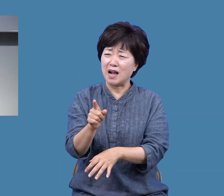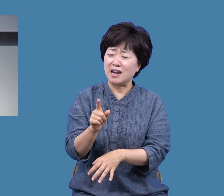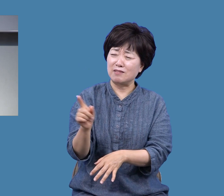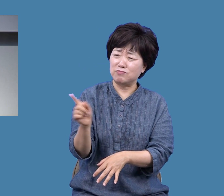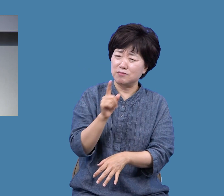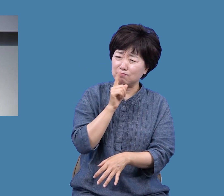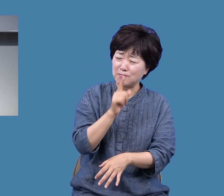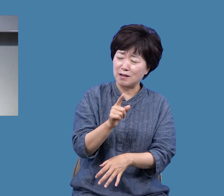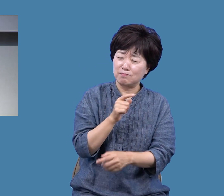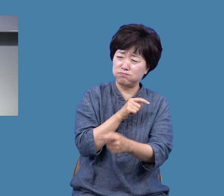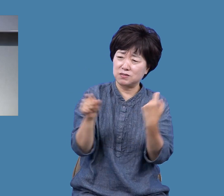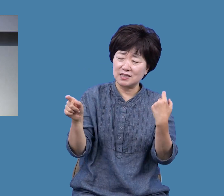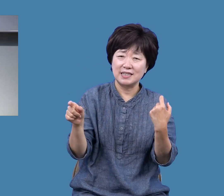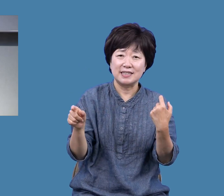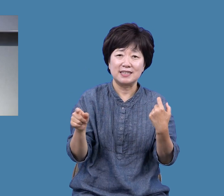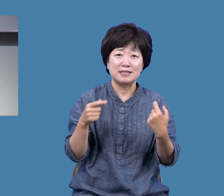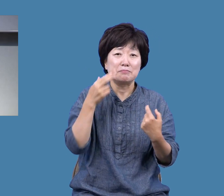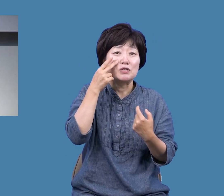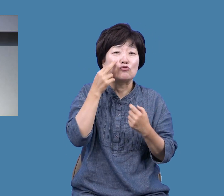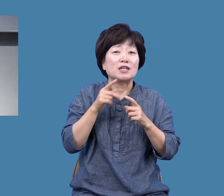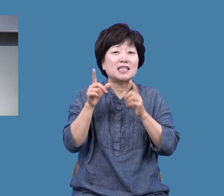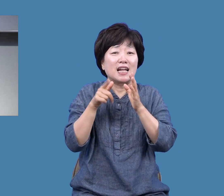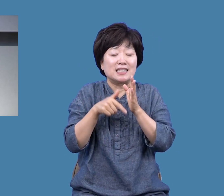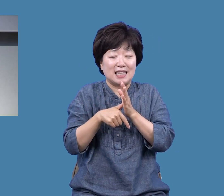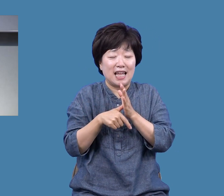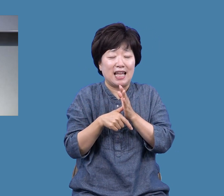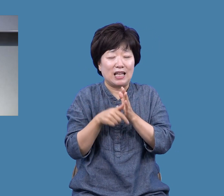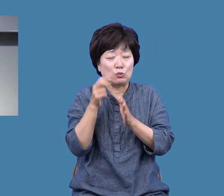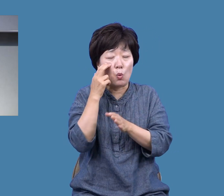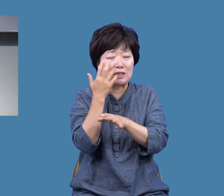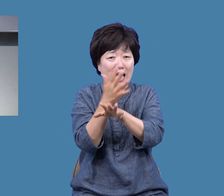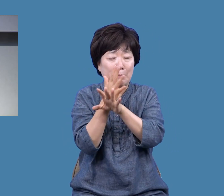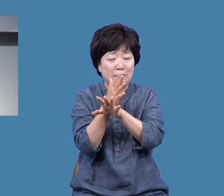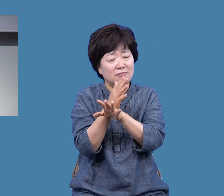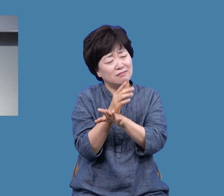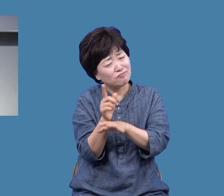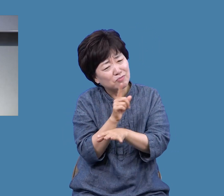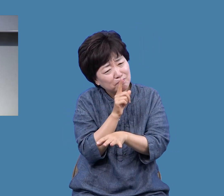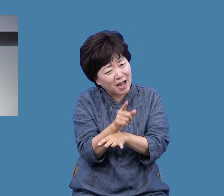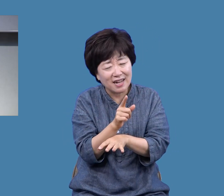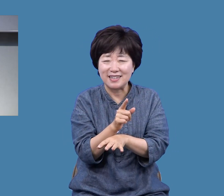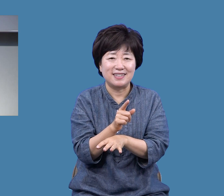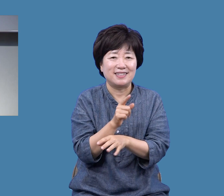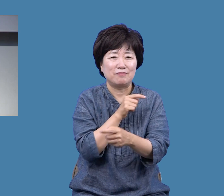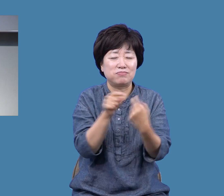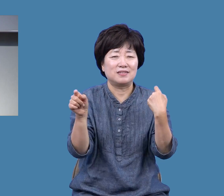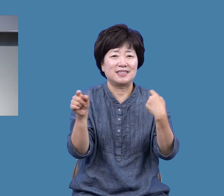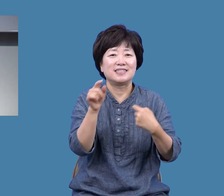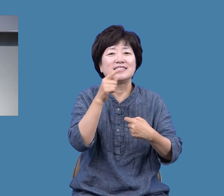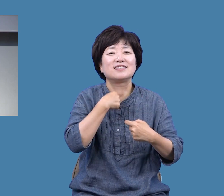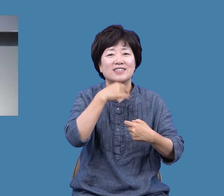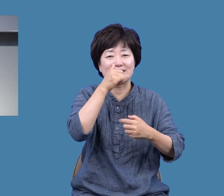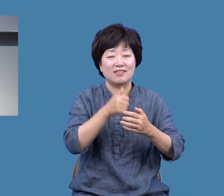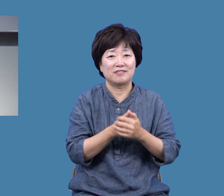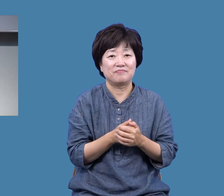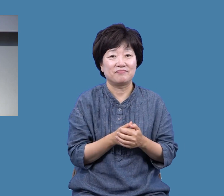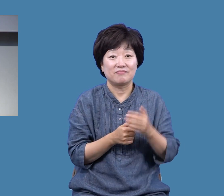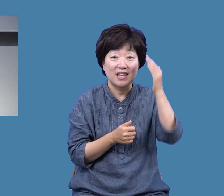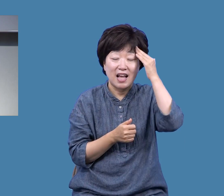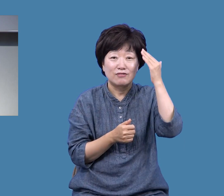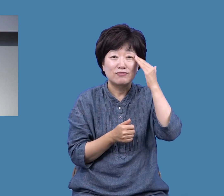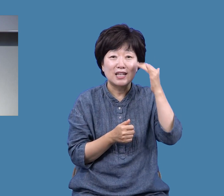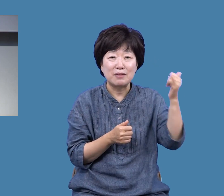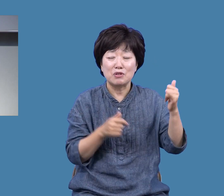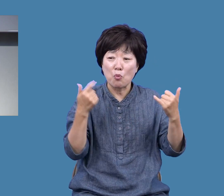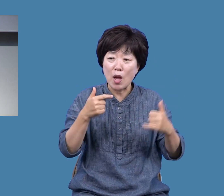많이 했어요. 그래서 한 번은 저희 미국 친구 하나가 오더니 너희 한국 사람들은 왜